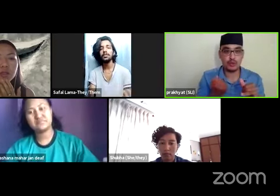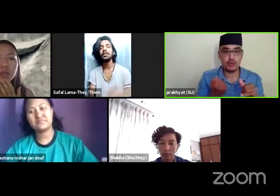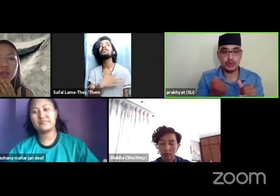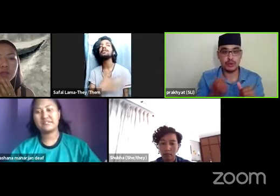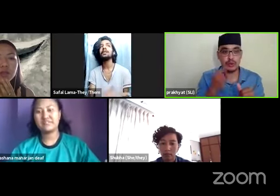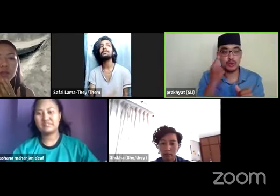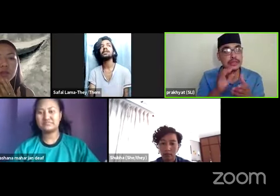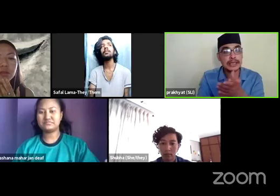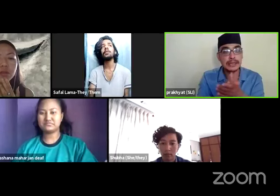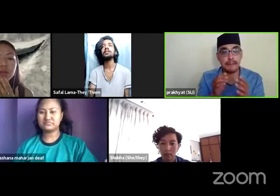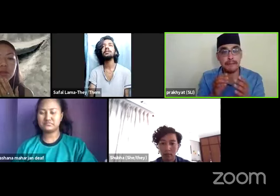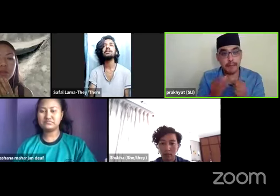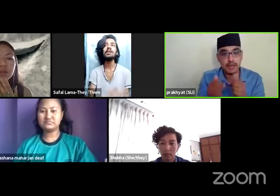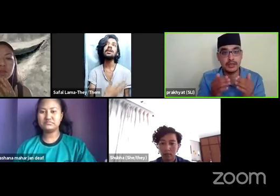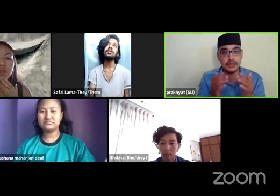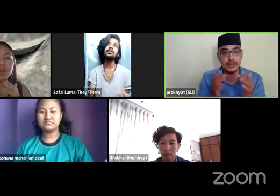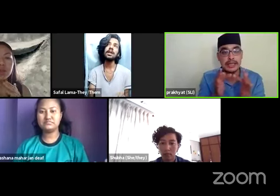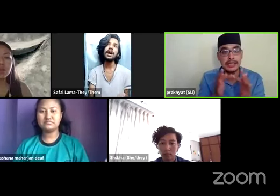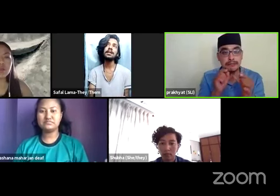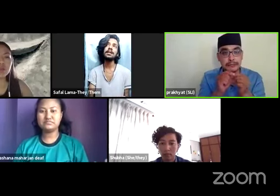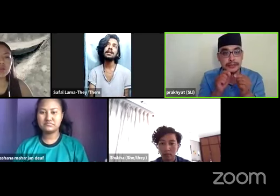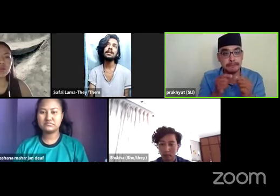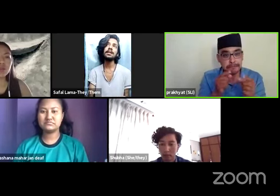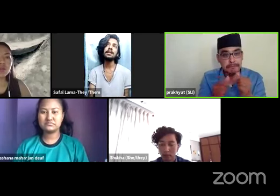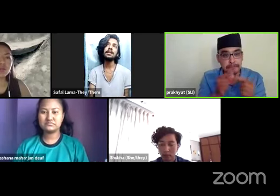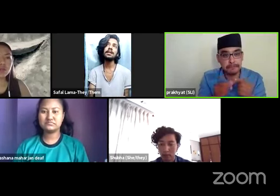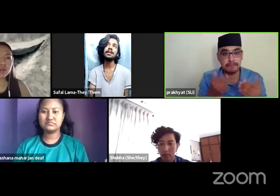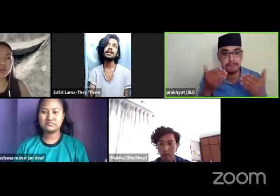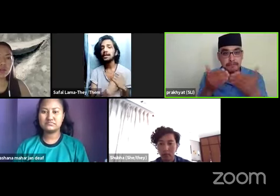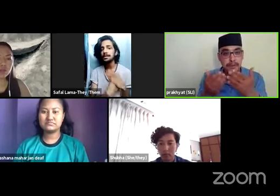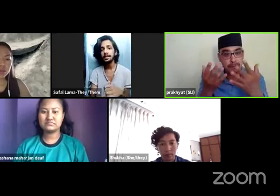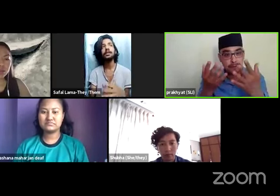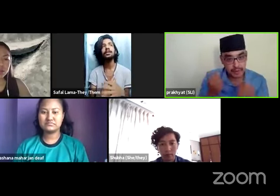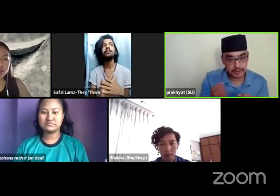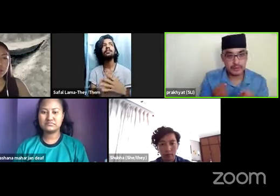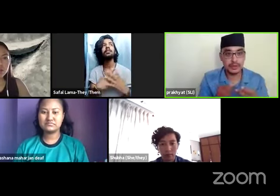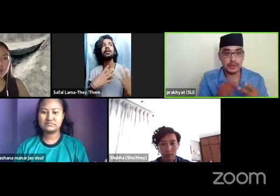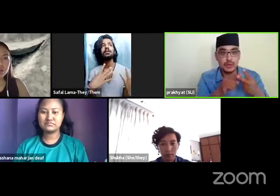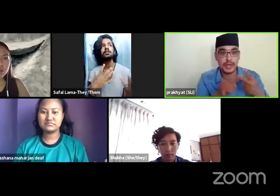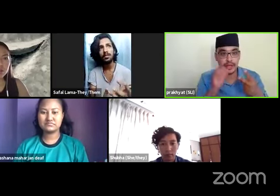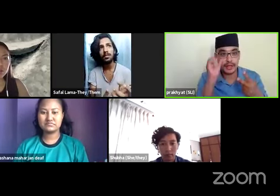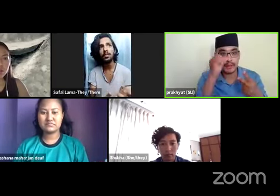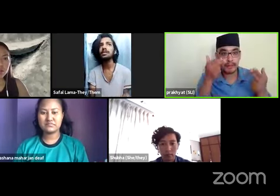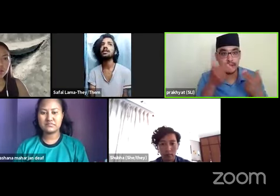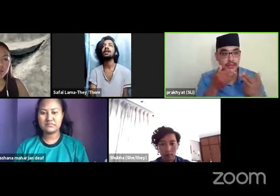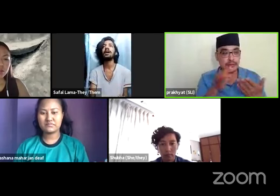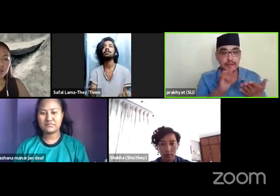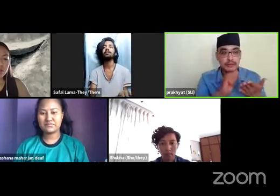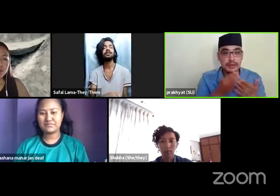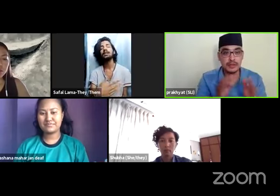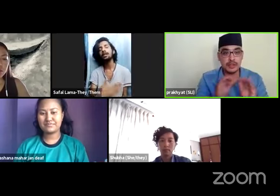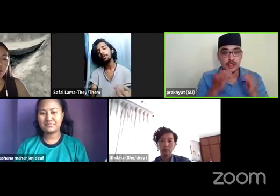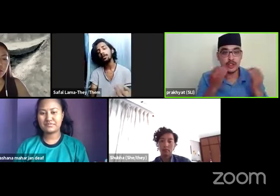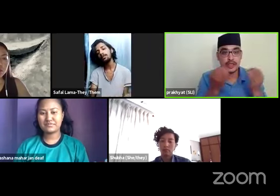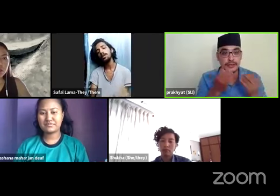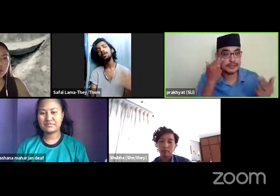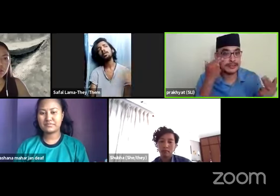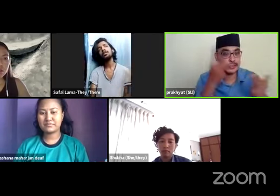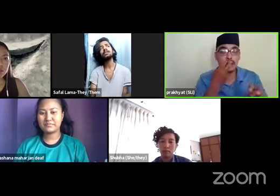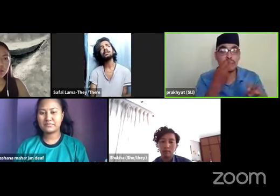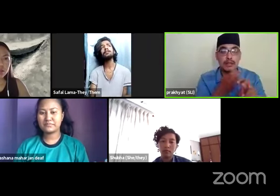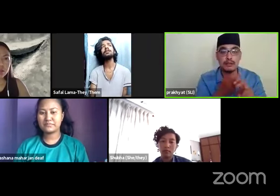भेटेको छु बल्ल बिस्तारै. किन भनेपछि चाहिँ यो दुइटा आइडेन्टिटी मान्छेलाई चाहिँ एकदम सोसाइटीमा पहिचान गर्न गाह्रो हुँदो रहेछ. किन